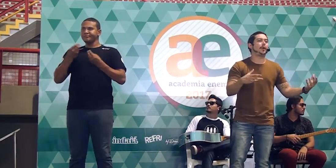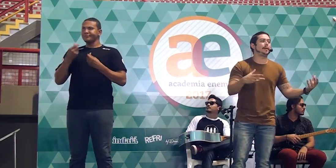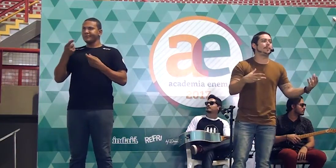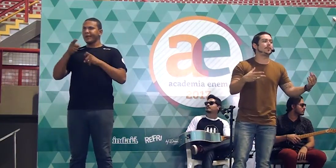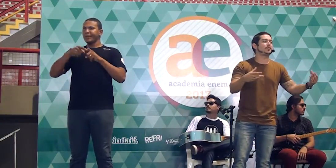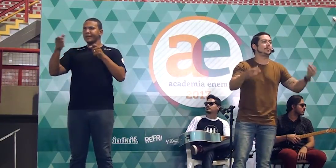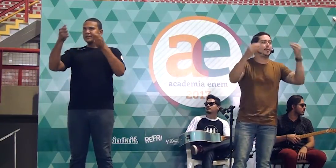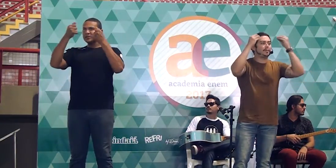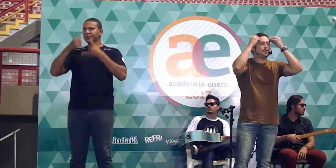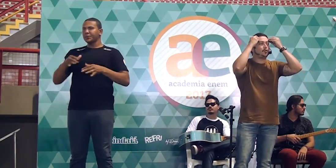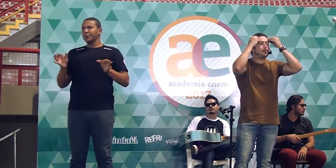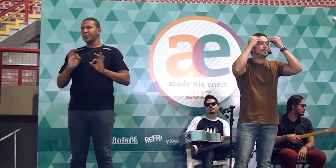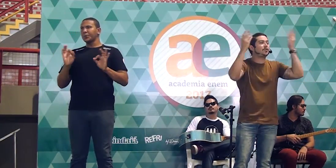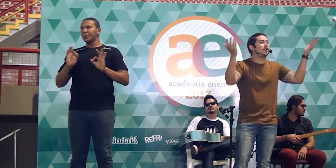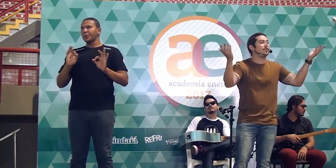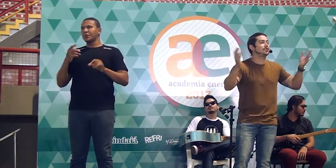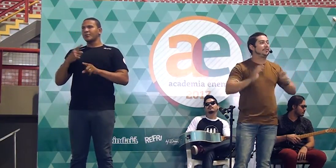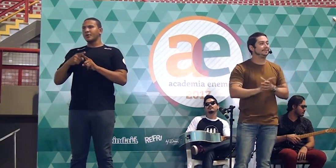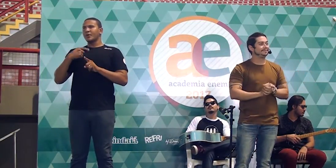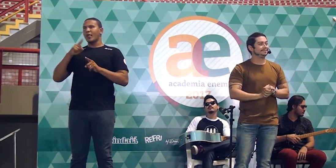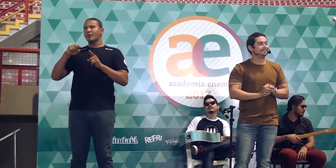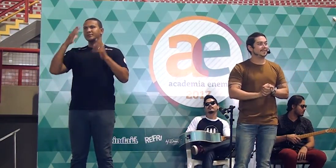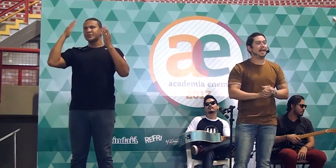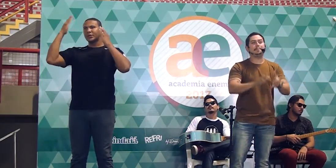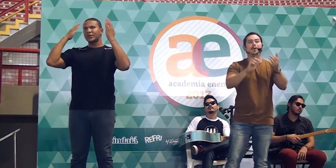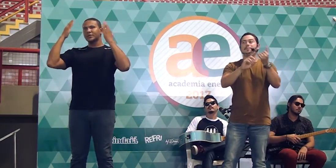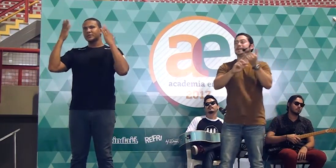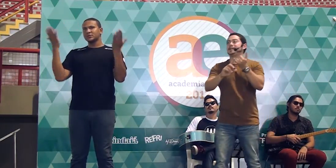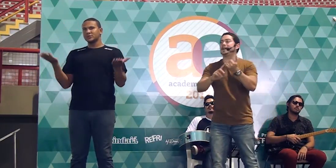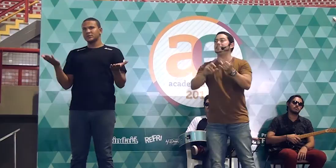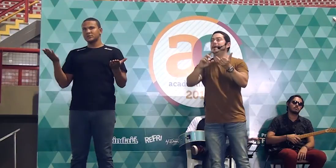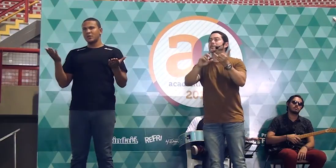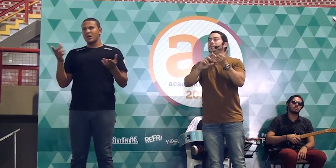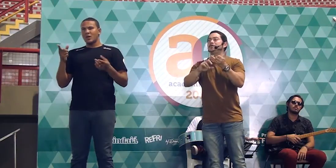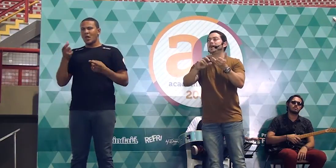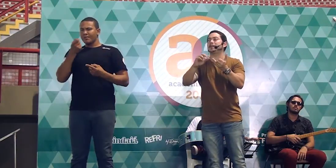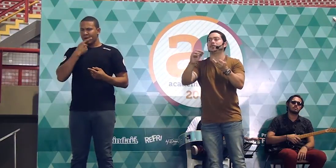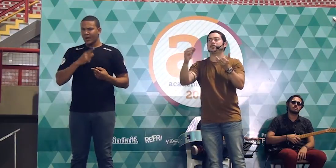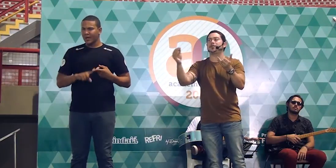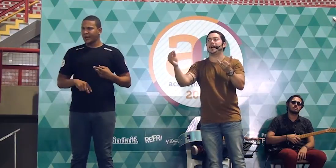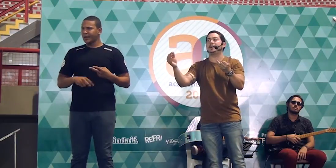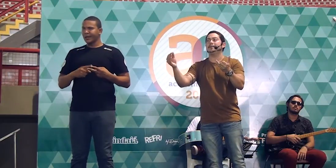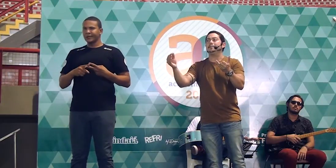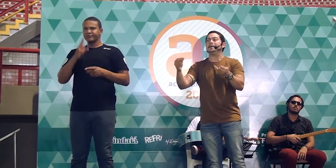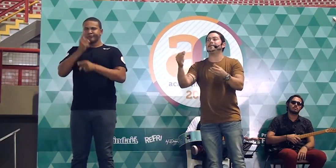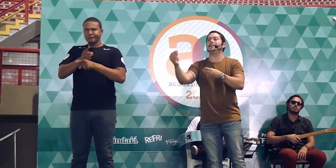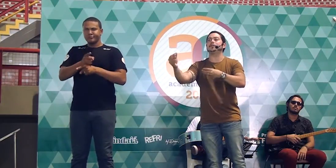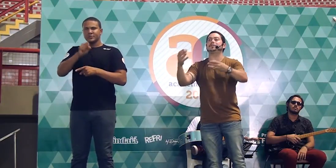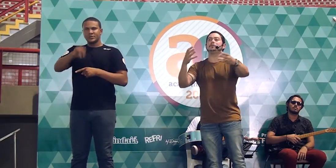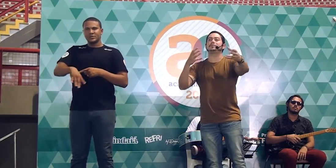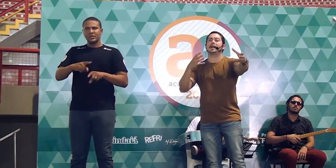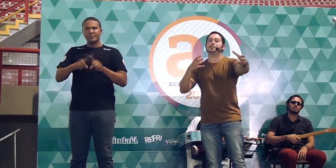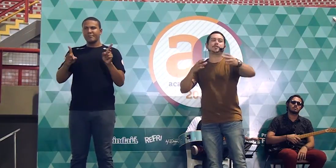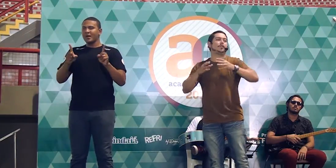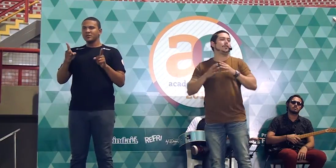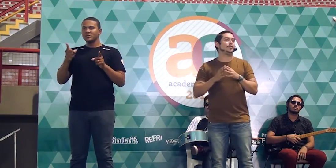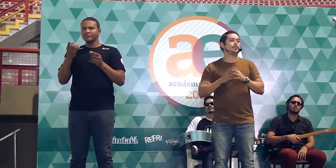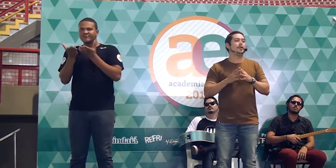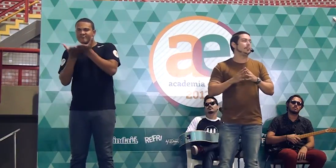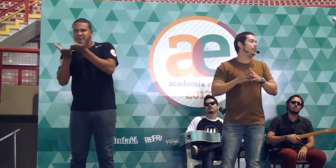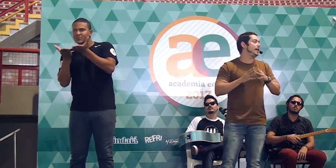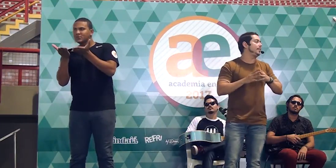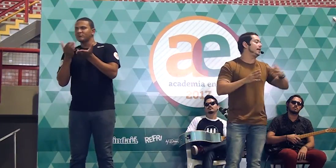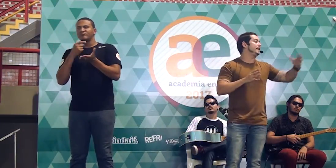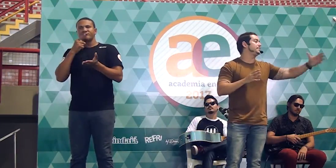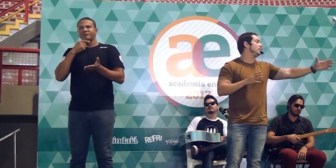com o seu problema, porque o seu problema é de cunho psicológico. Ele pode passar remédio, pode diagnosticar, mas ele não tem um trato